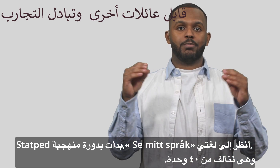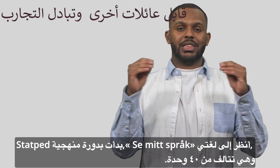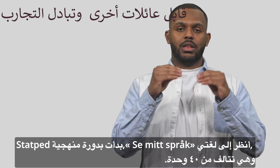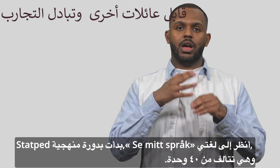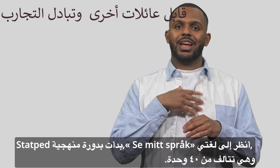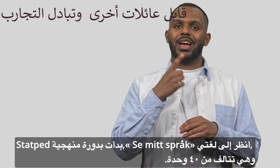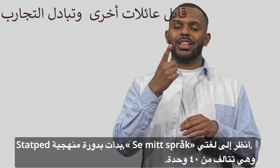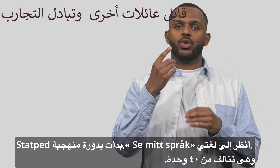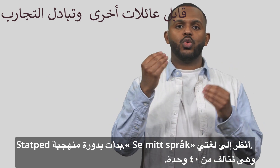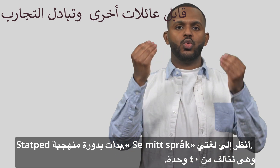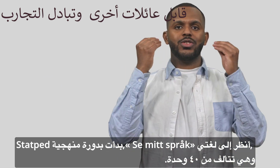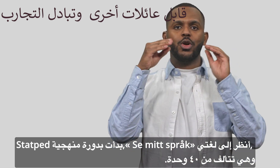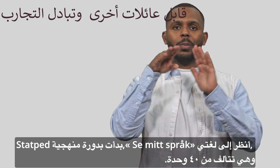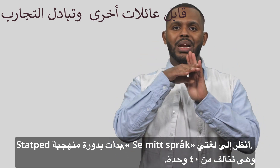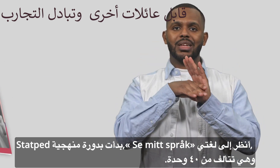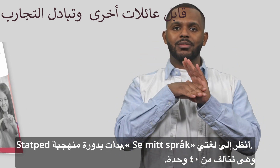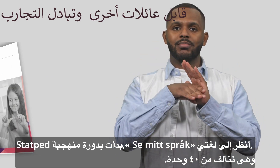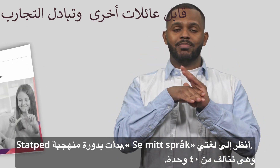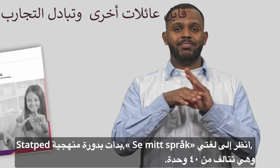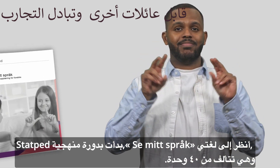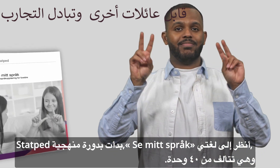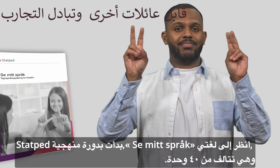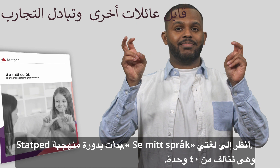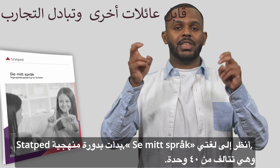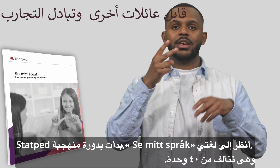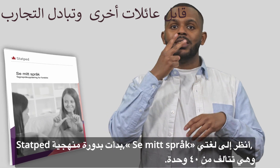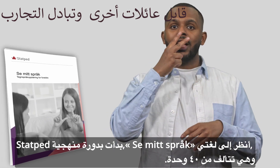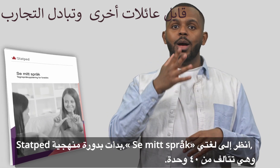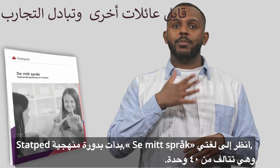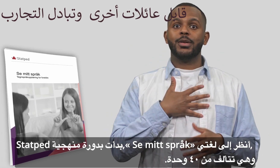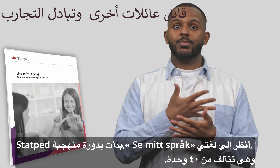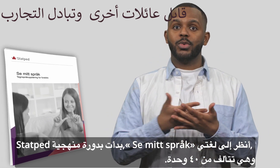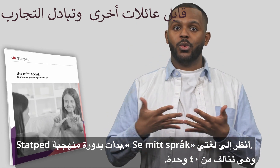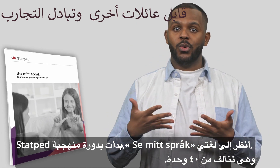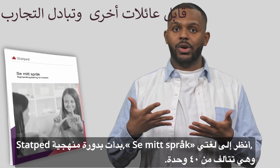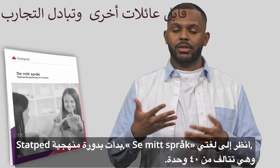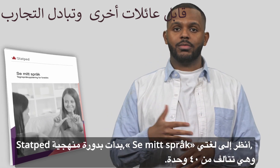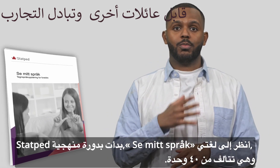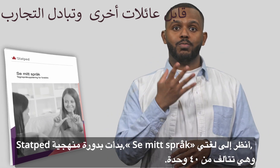لغتي، بدأت بدورة منهجية وهي تتألف من 40 وحدة.